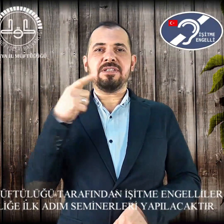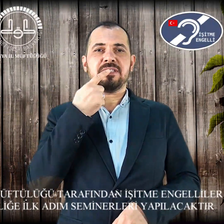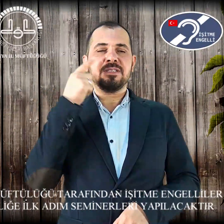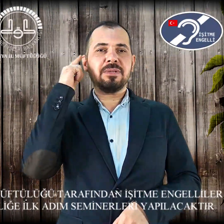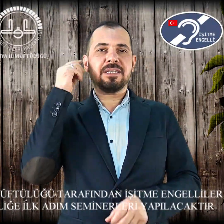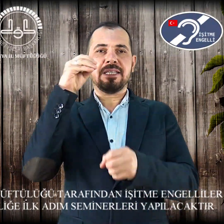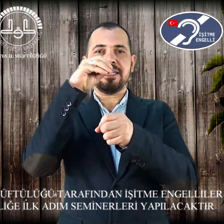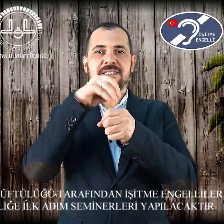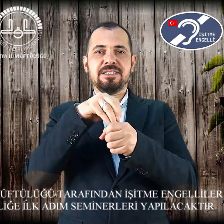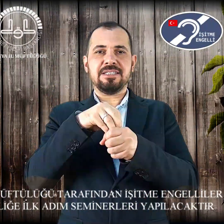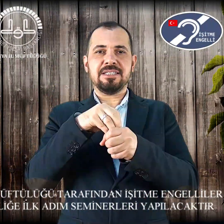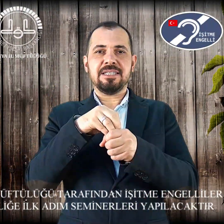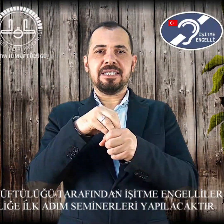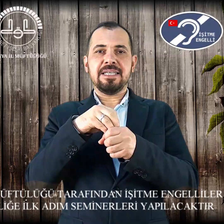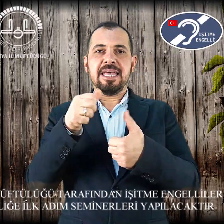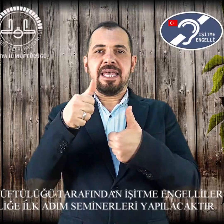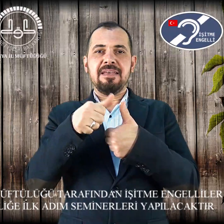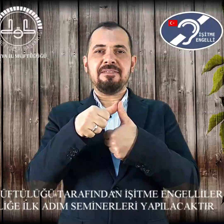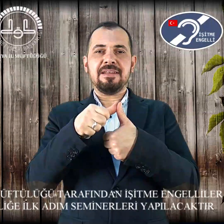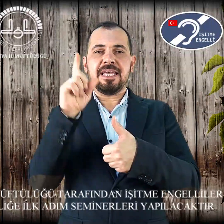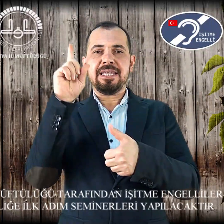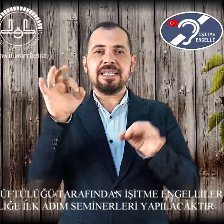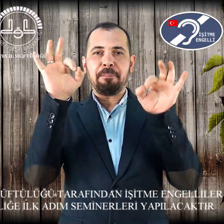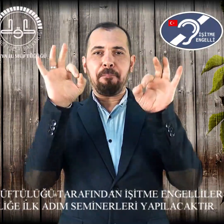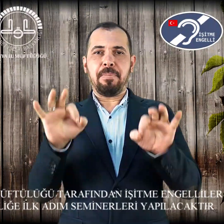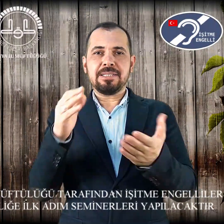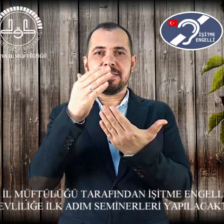için evliliğe ilk başlangıç seminerleri yapılacaktır.